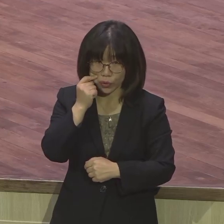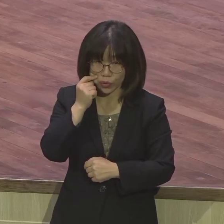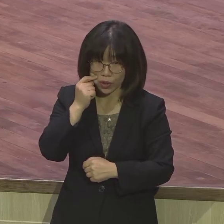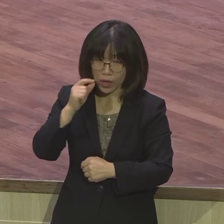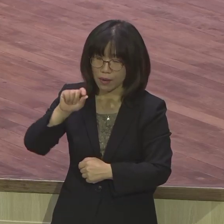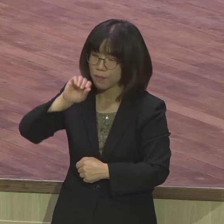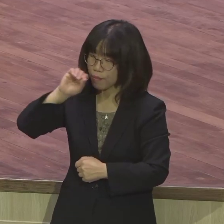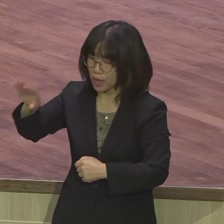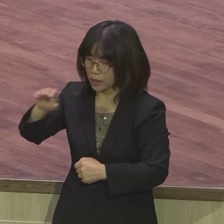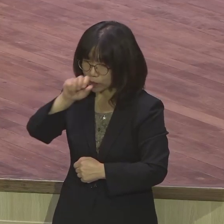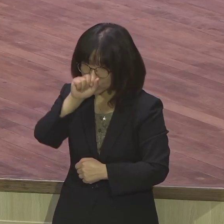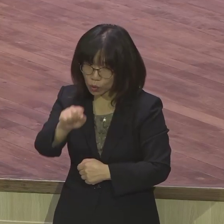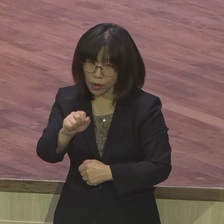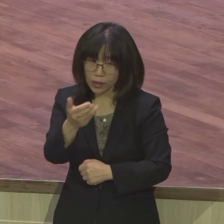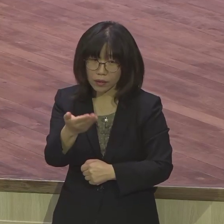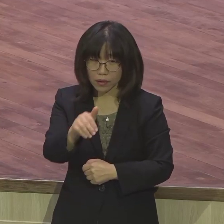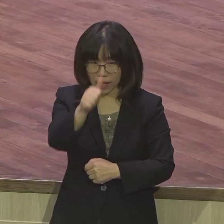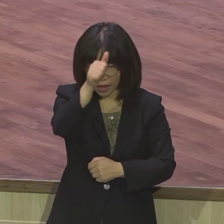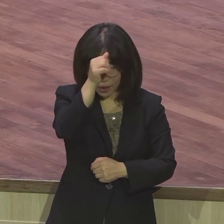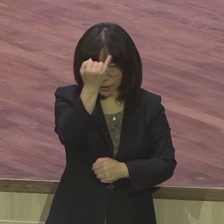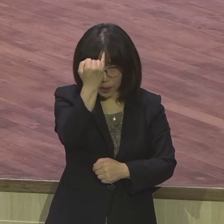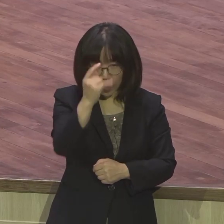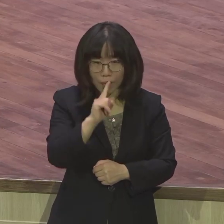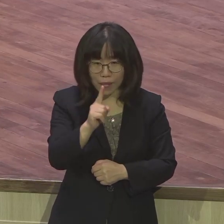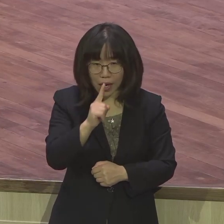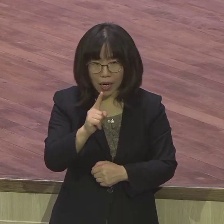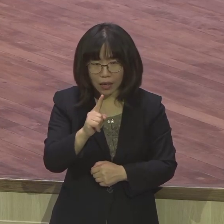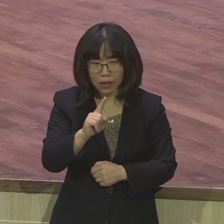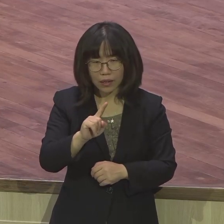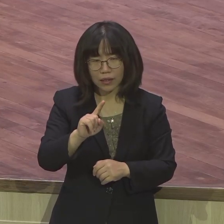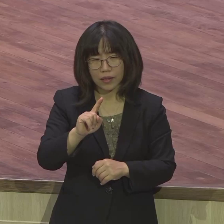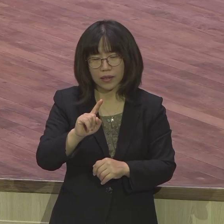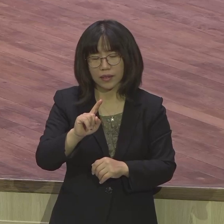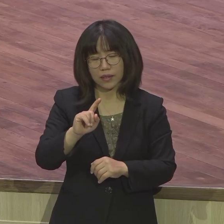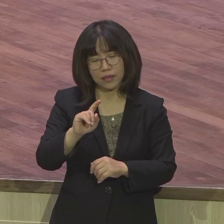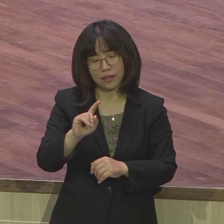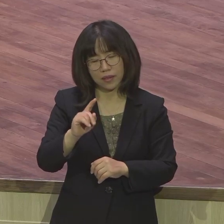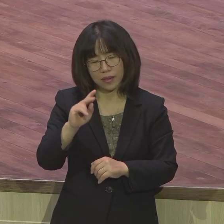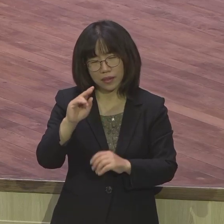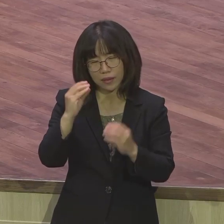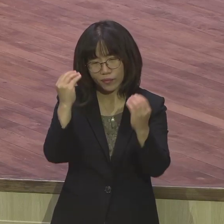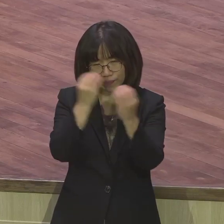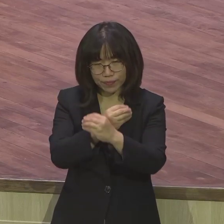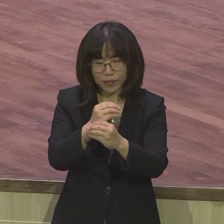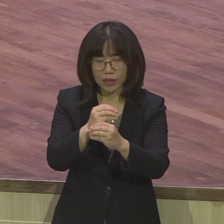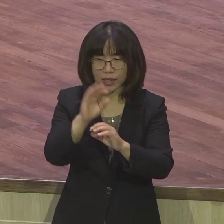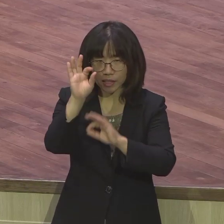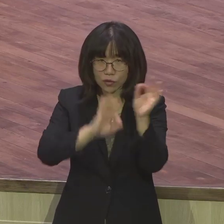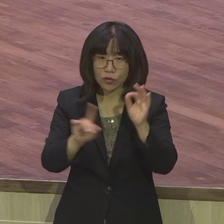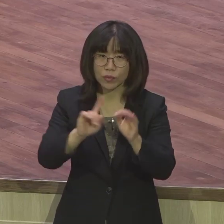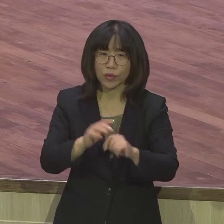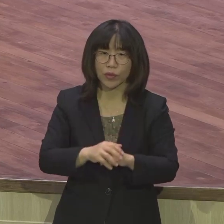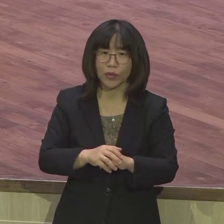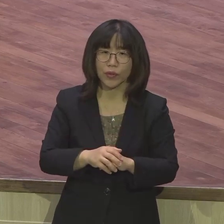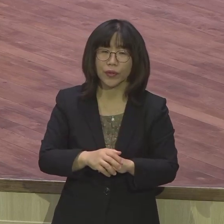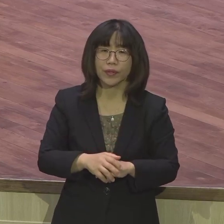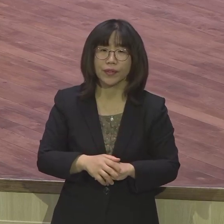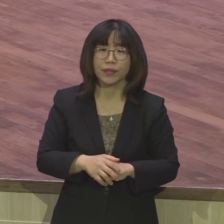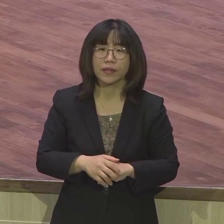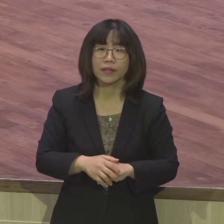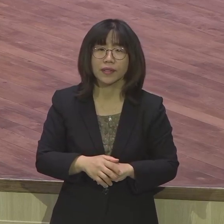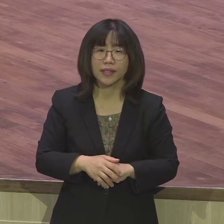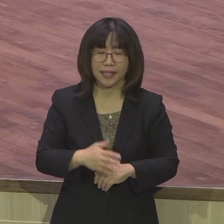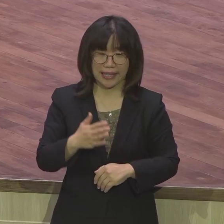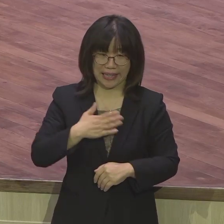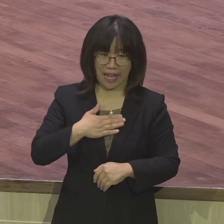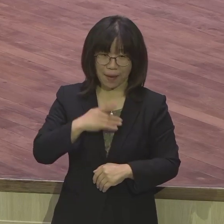하나님을 배반하고 하나님의 약속을 파기하고 저 선과 악을 구분하는 생명나무를 따먹겠냐. 사단아, 내가 같으면 그죠. 내가